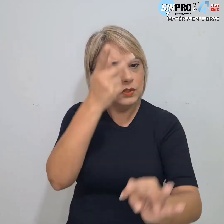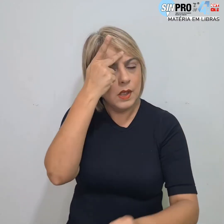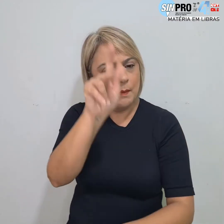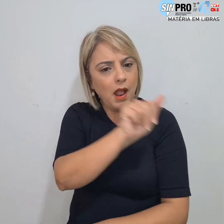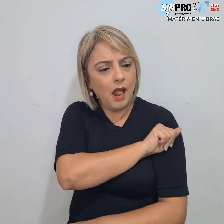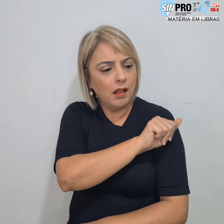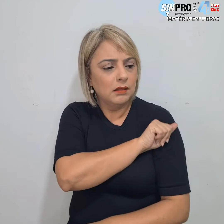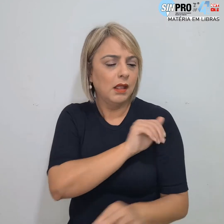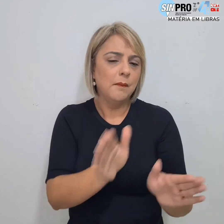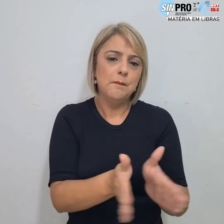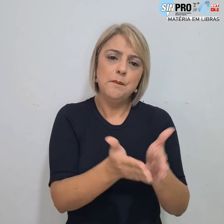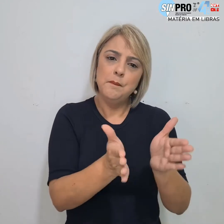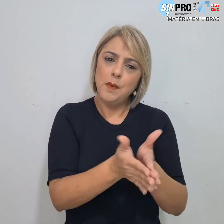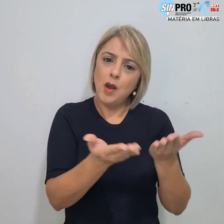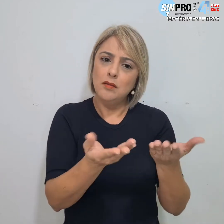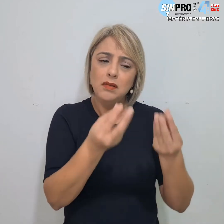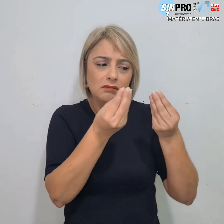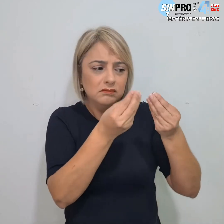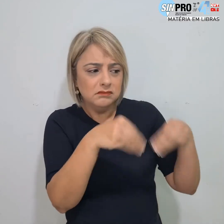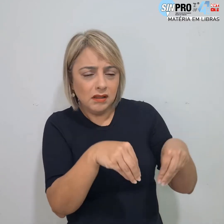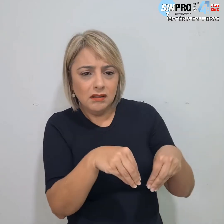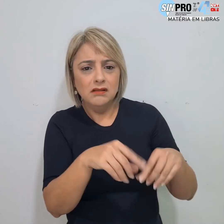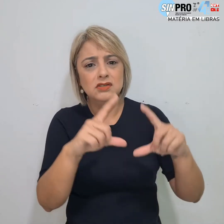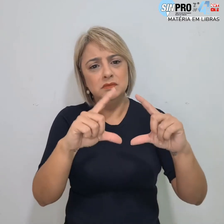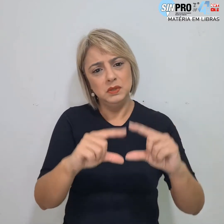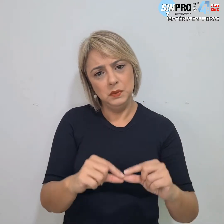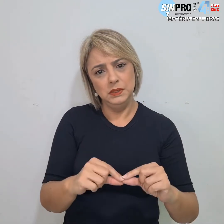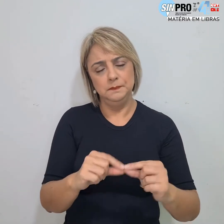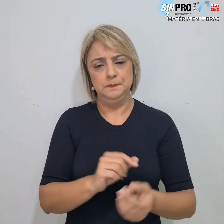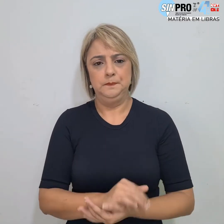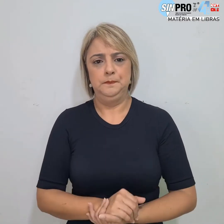estudantes carentes para que os prejuízos sejam menores.